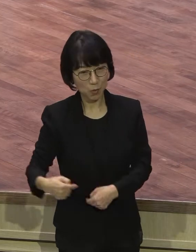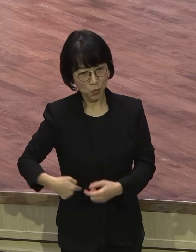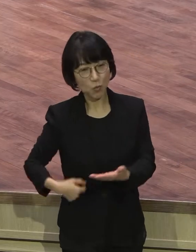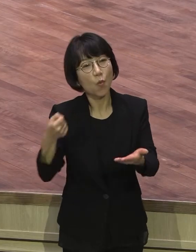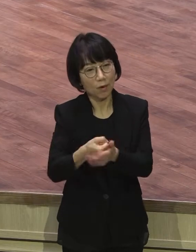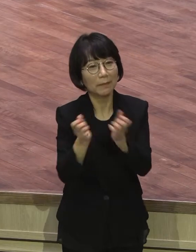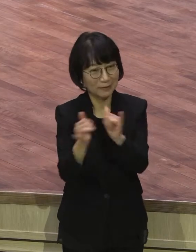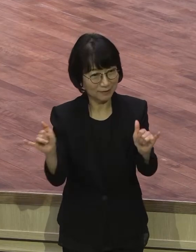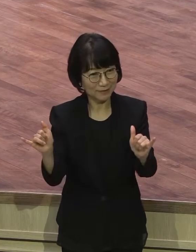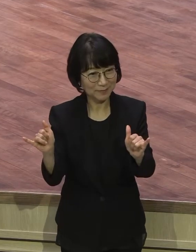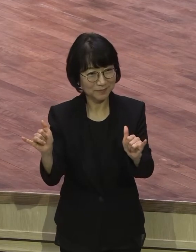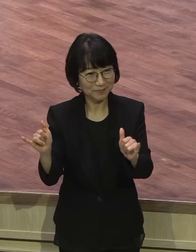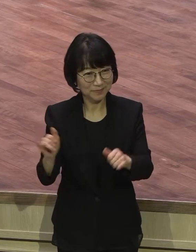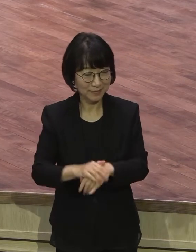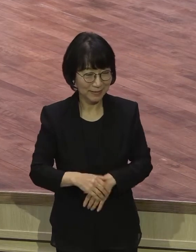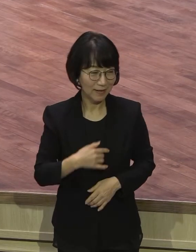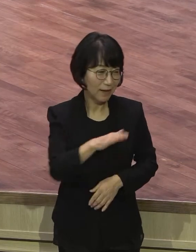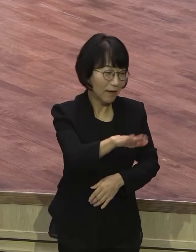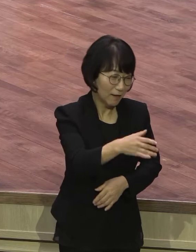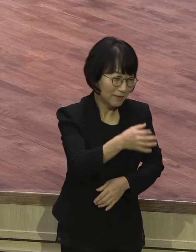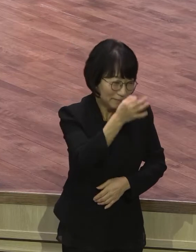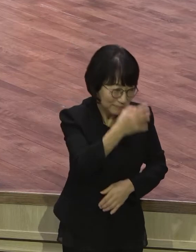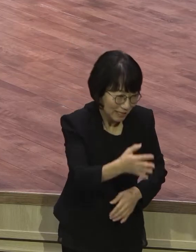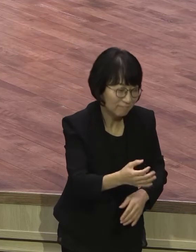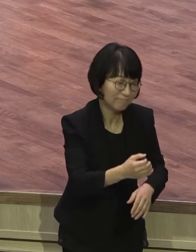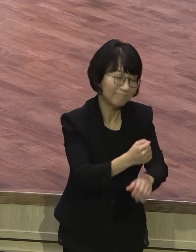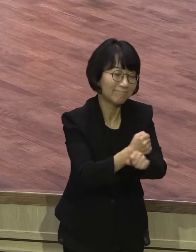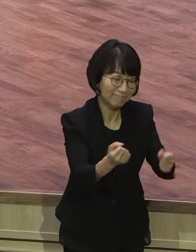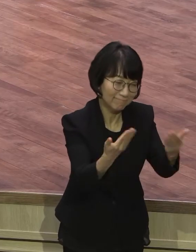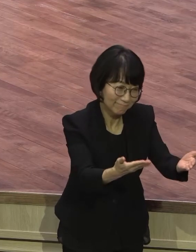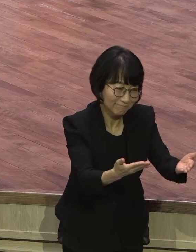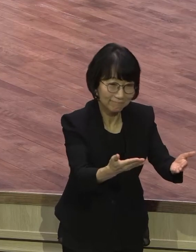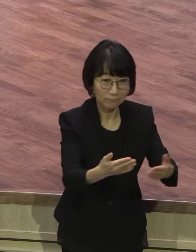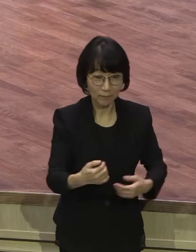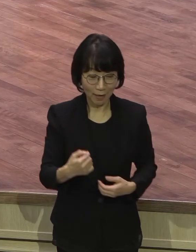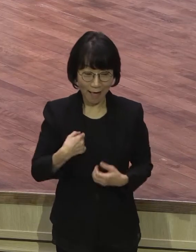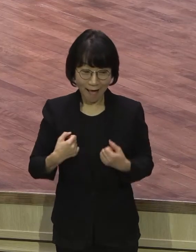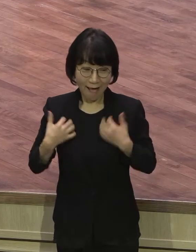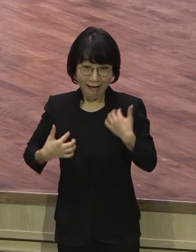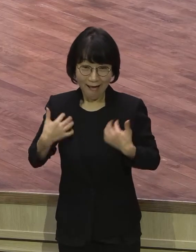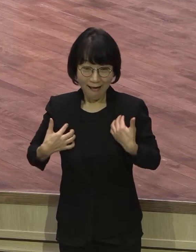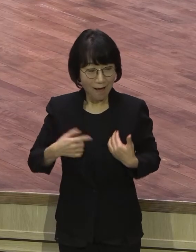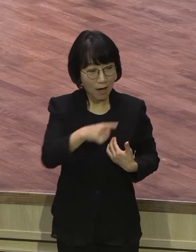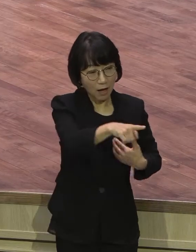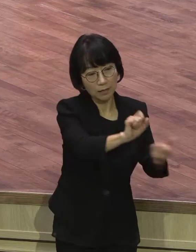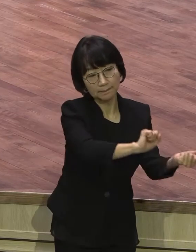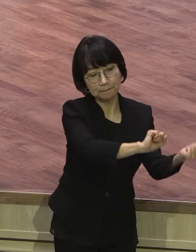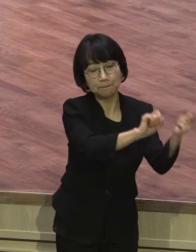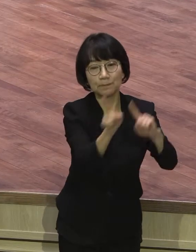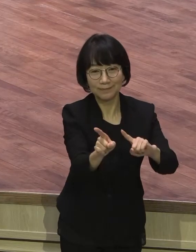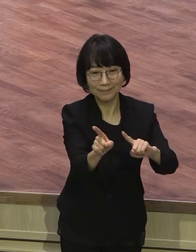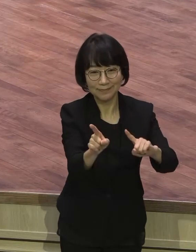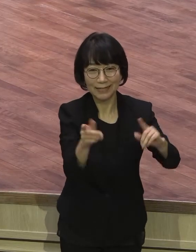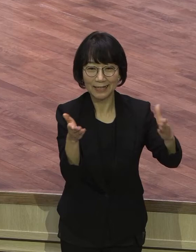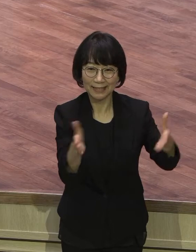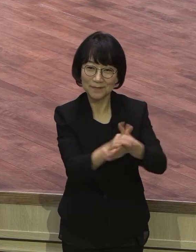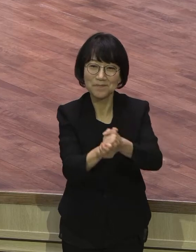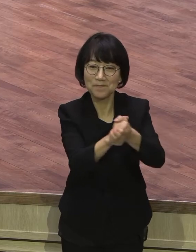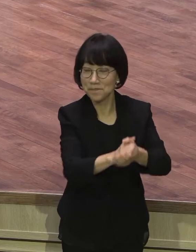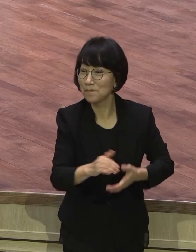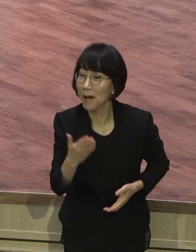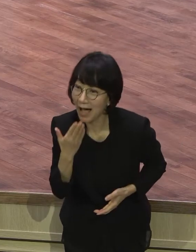용서하는 삶을 살게 되면 나도 살고 상대방도 살고 다 사는 거예요. 용서의 삶의